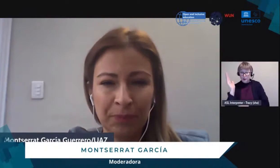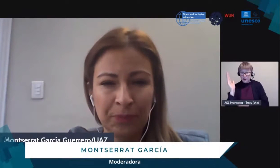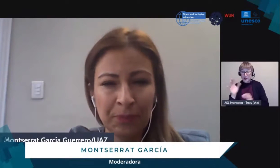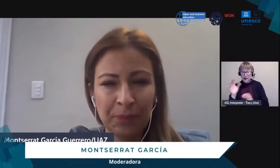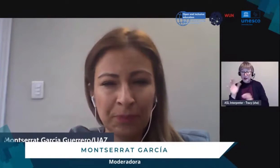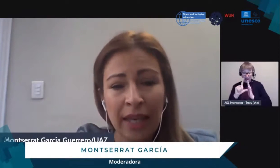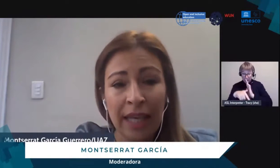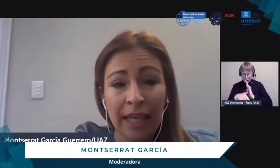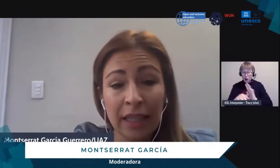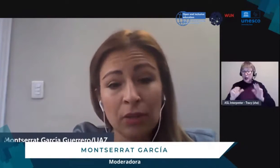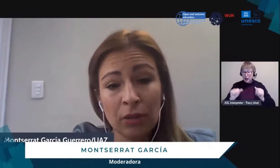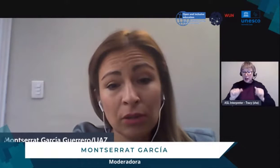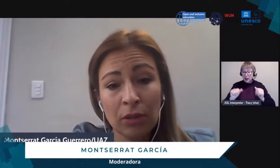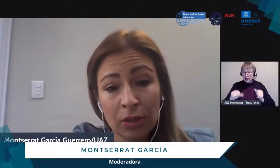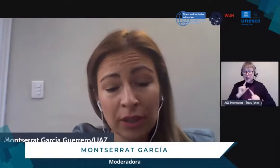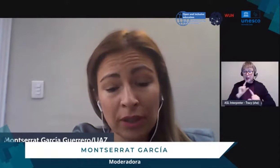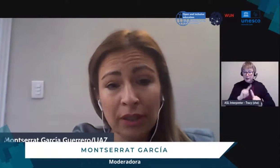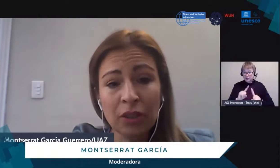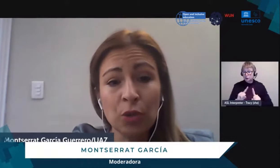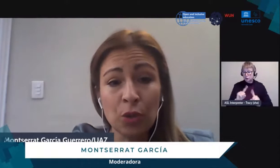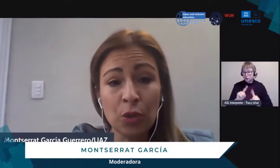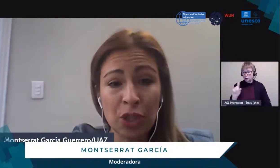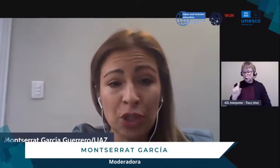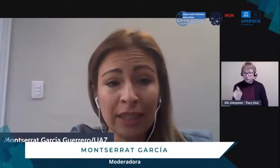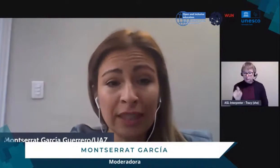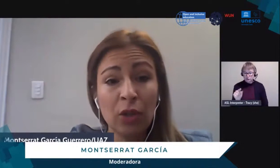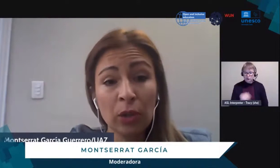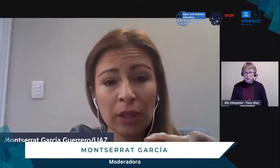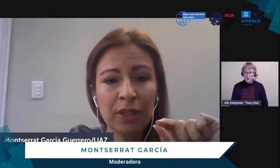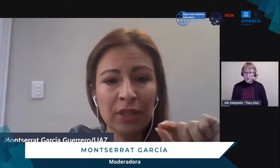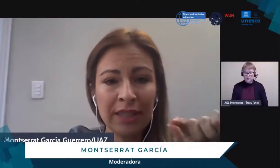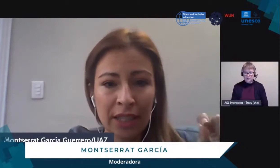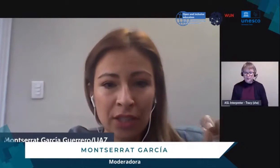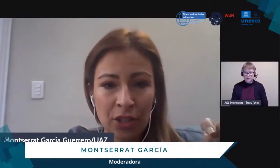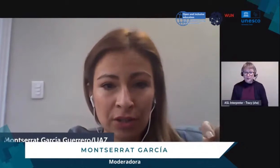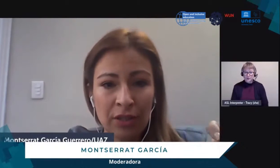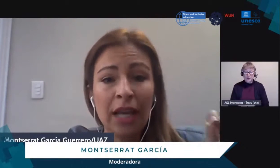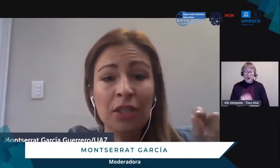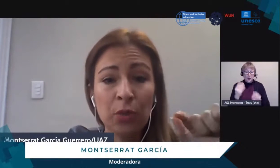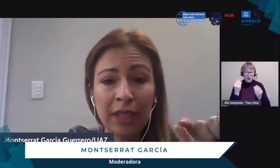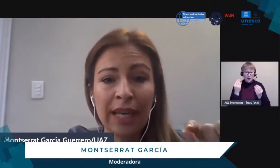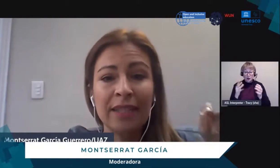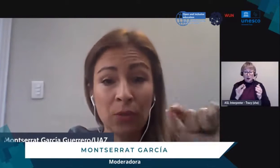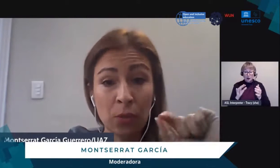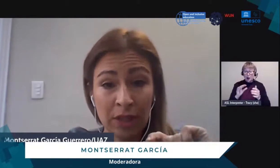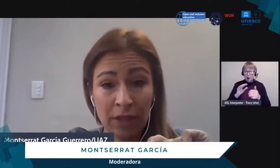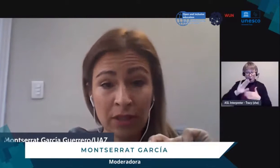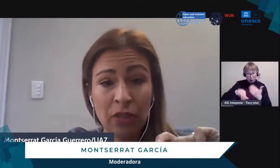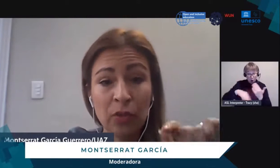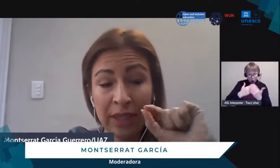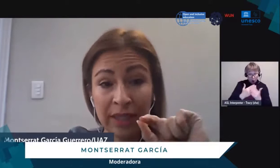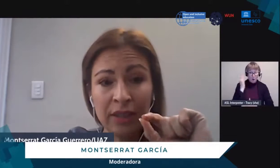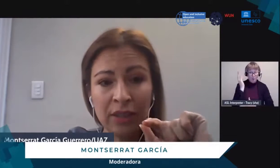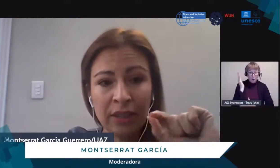También es importante compartir que todas las presentaciones, así como las preguntas para obtener el certificado,